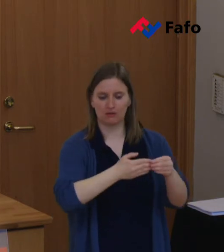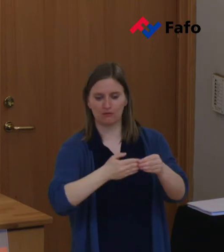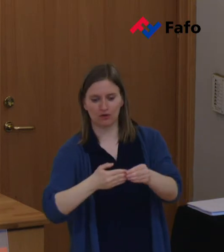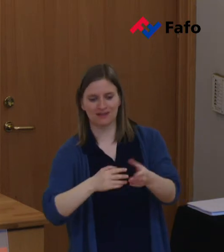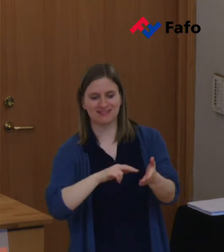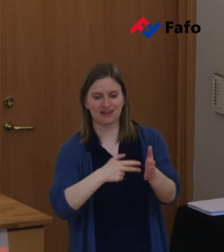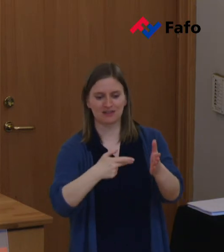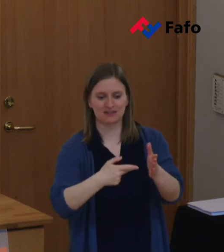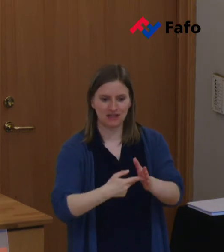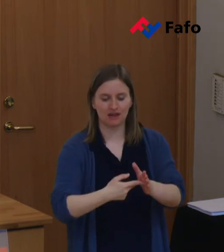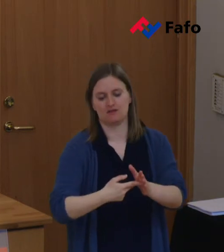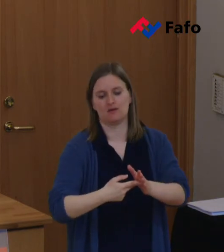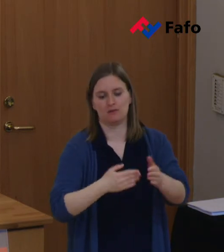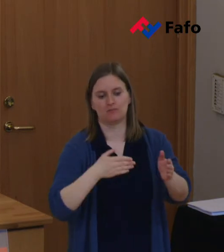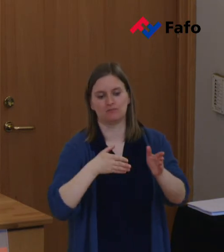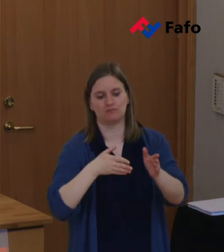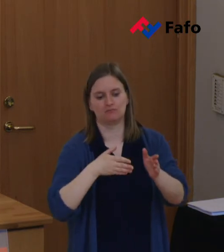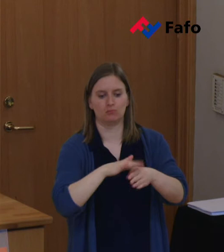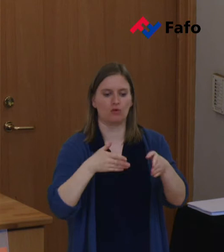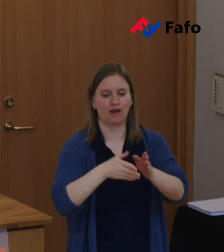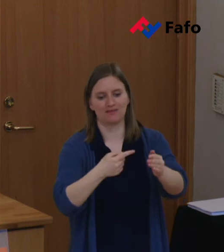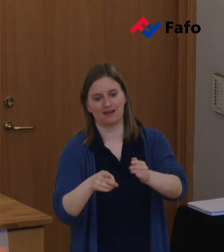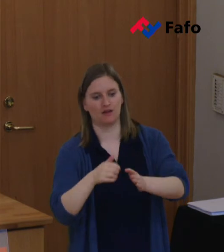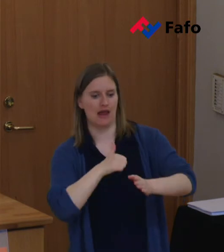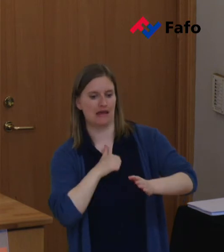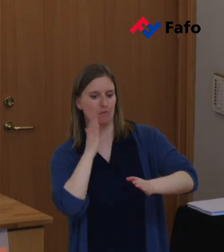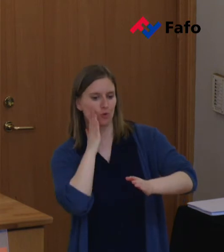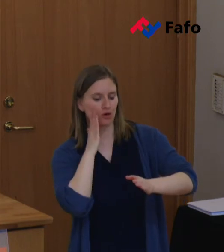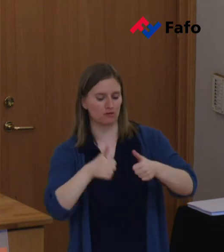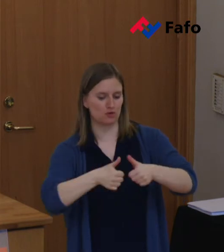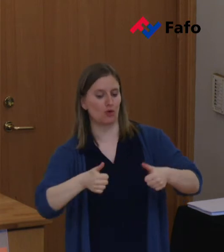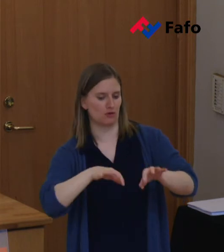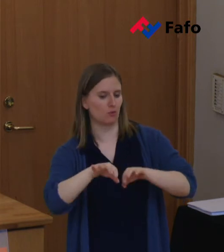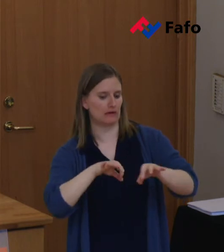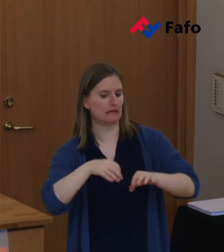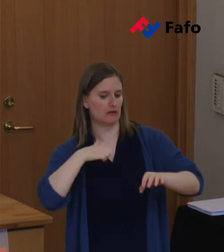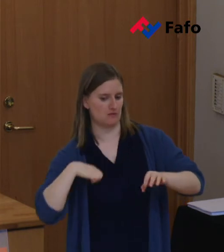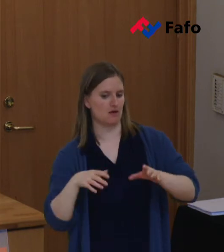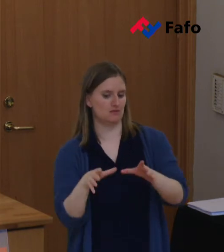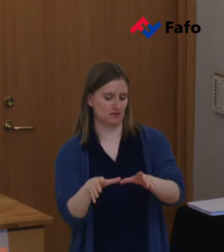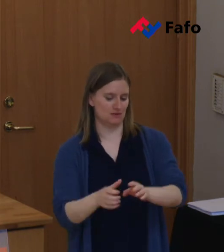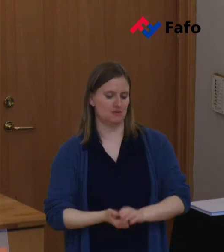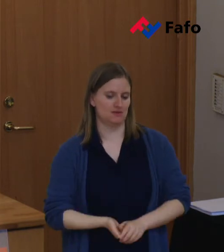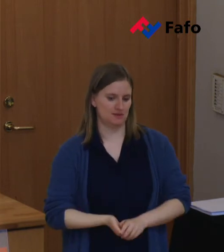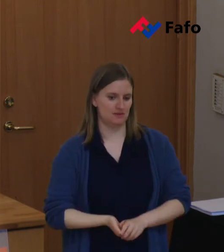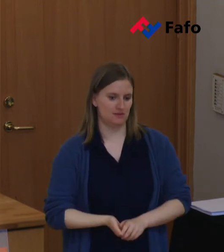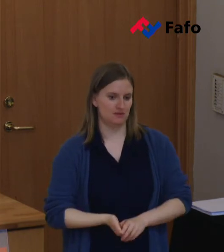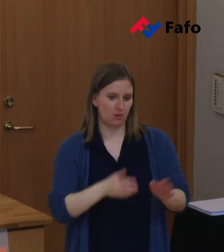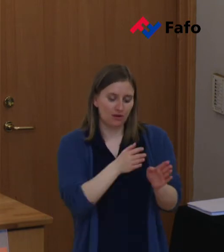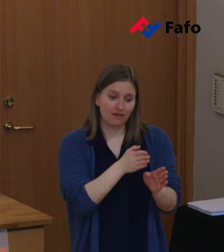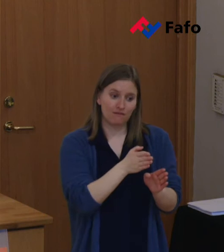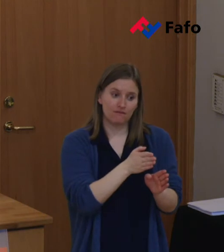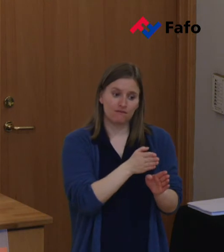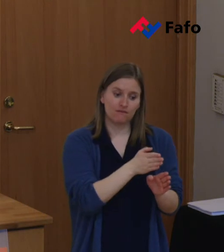til egen bolig, som var et større koordineringsansvar. Og i forkant